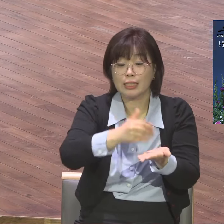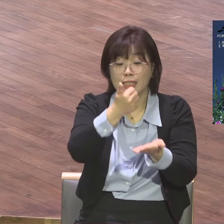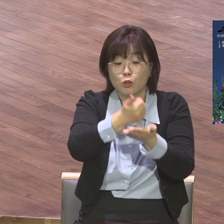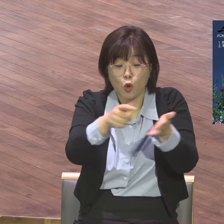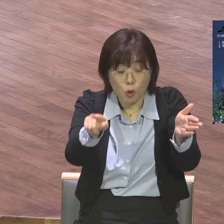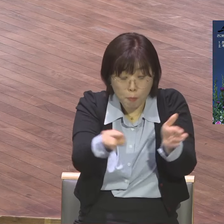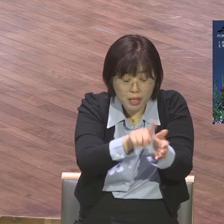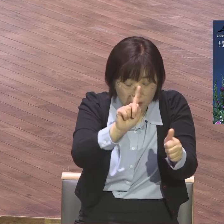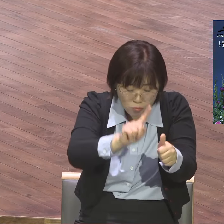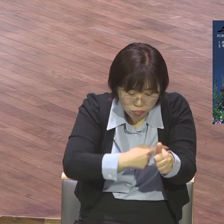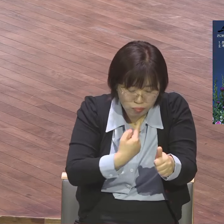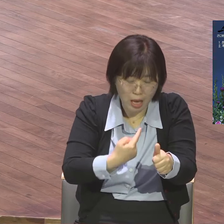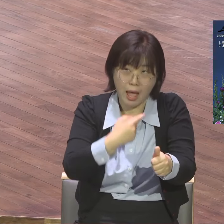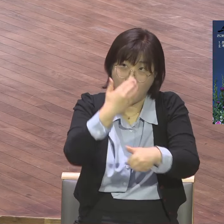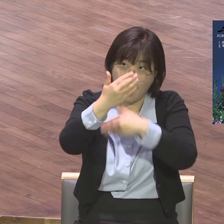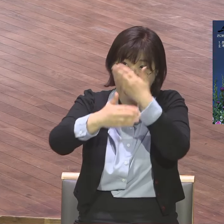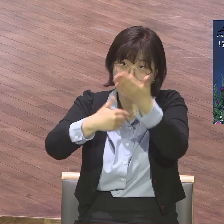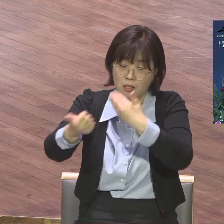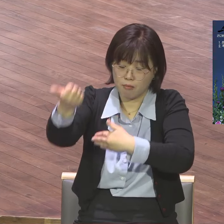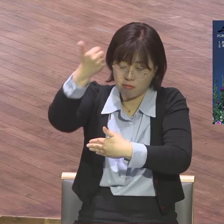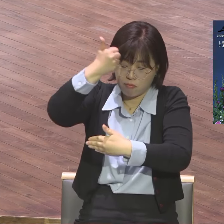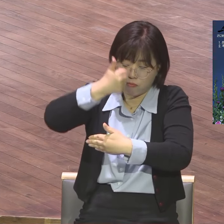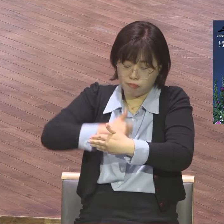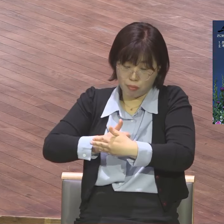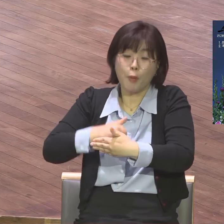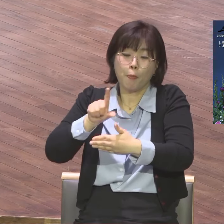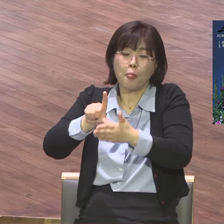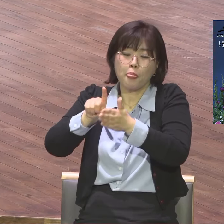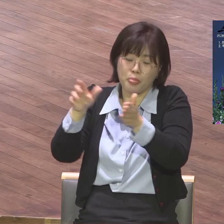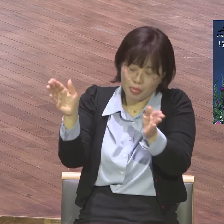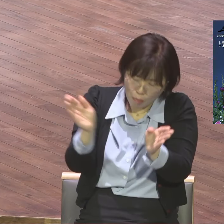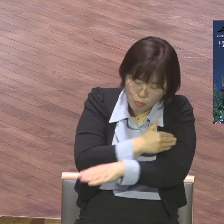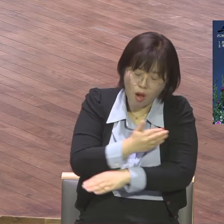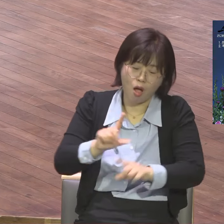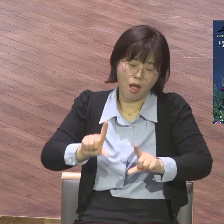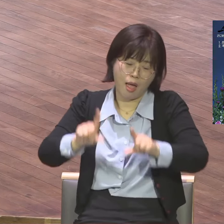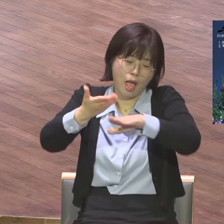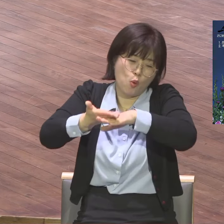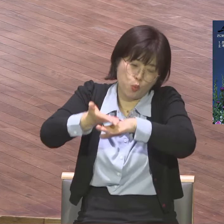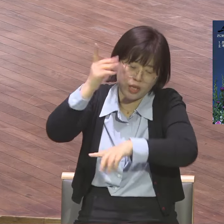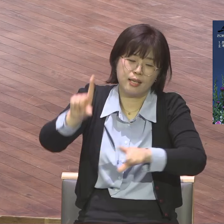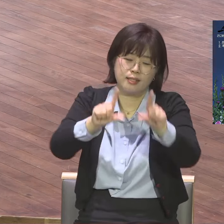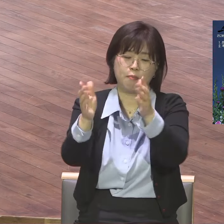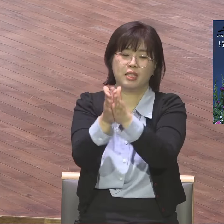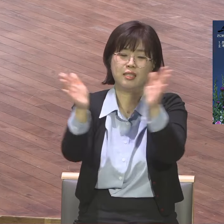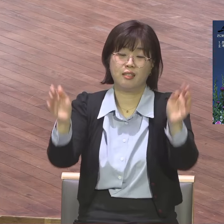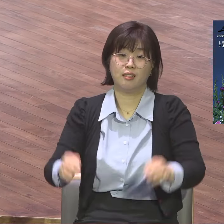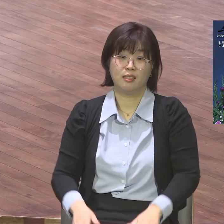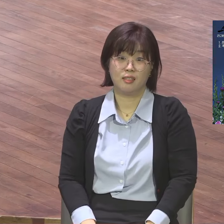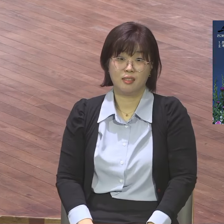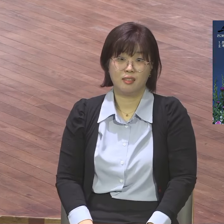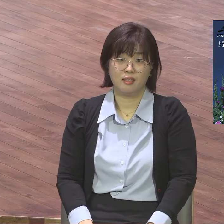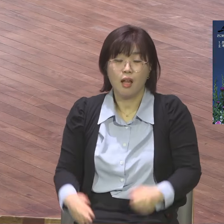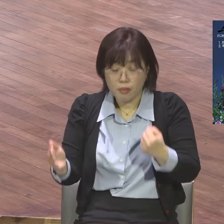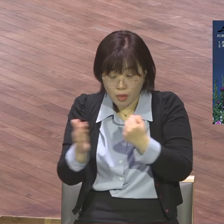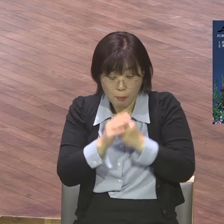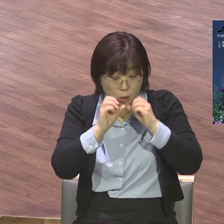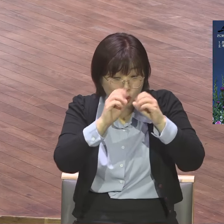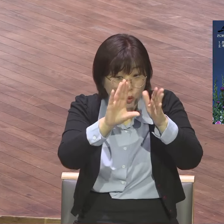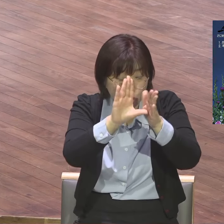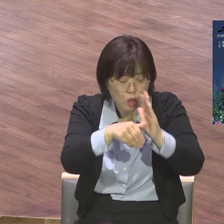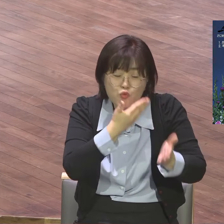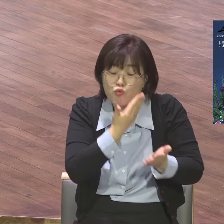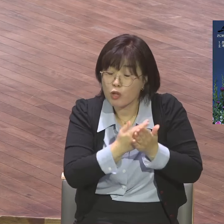첫째입니다. 첫째. 그래서 영접운동이 중요한 거예요. 무조건 만나면 영접부터 시키라니까요.